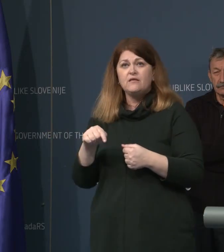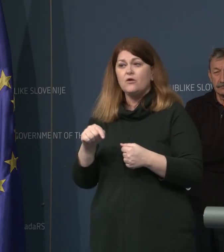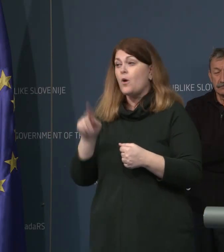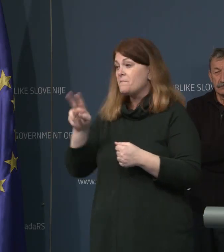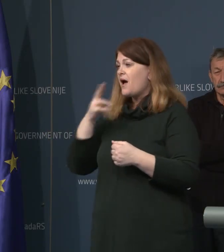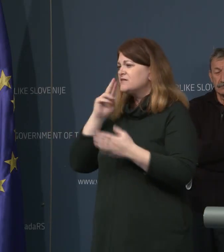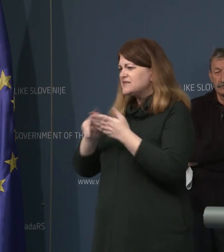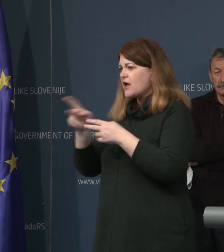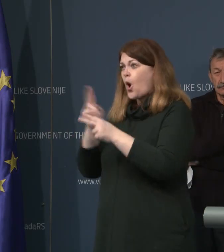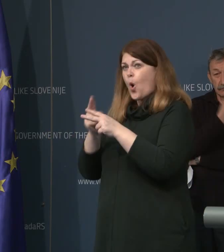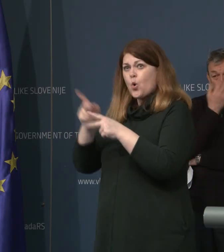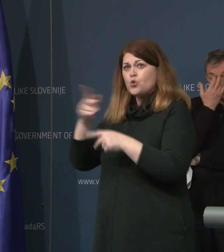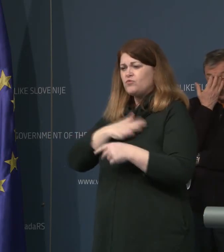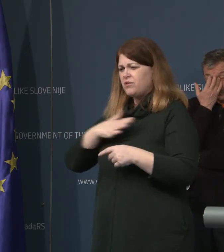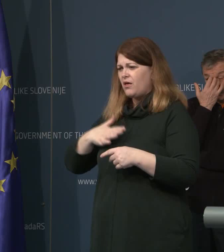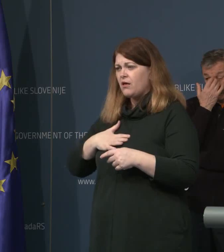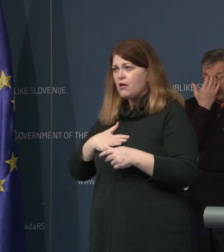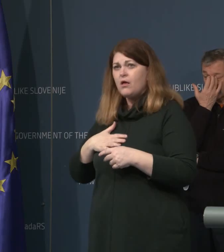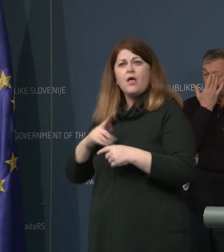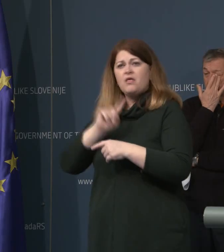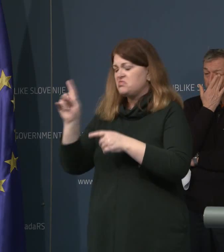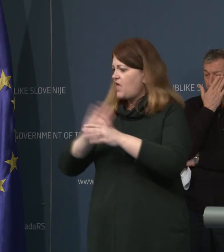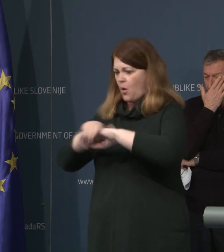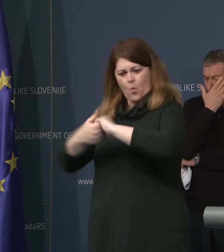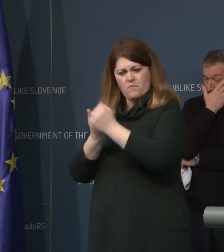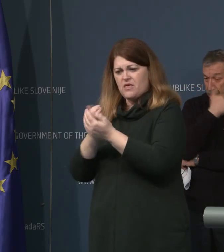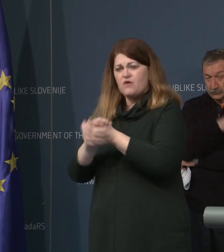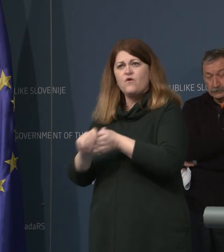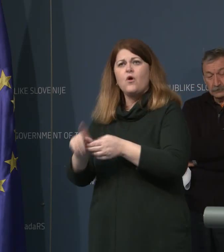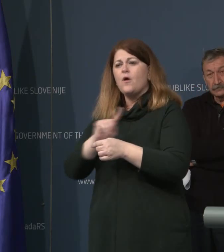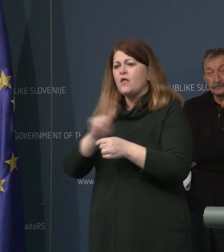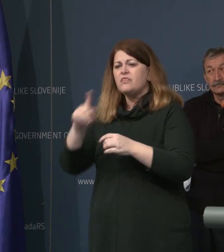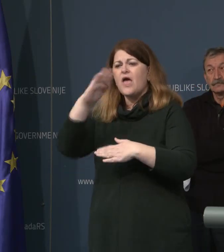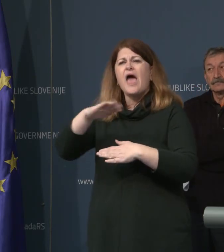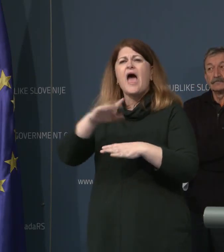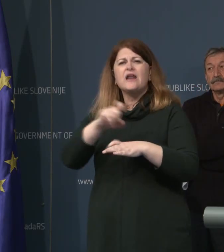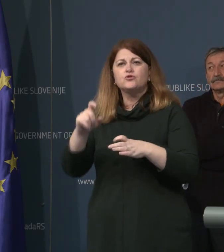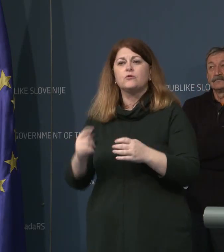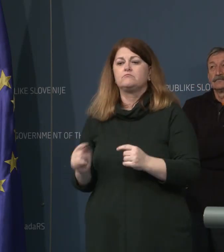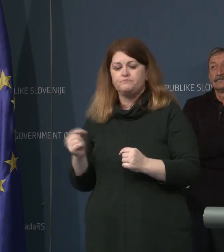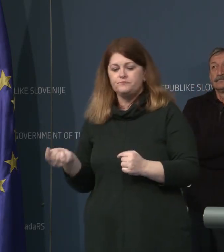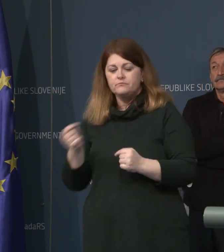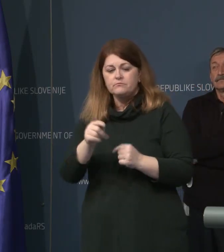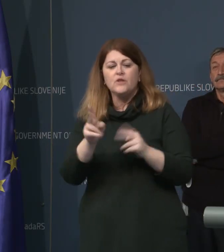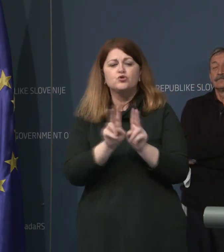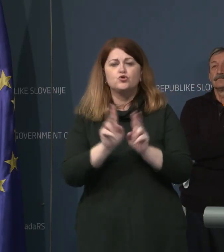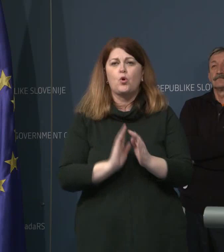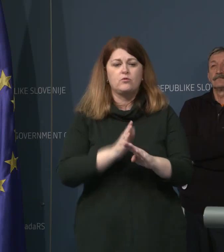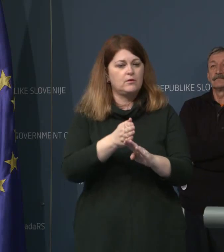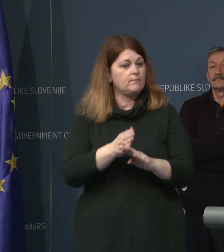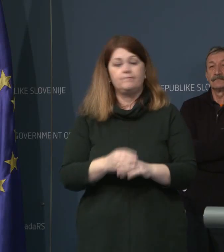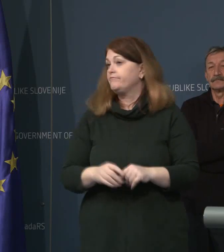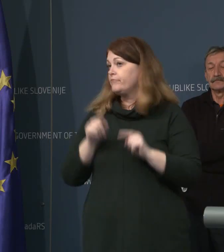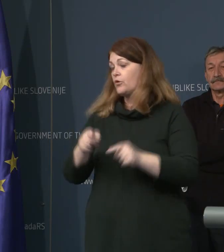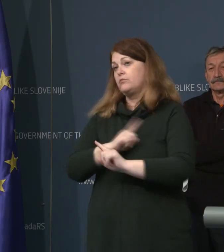očitnimi znaki okužb zgornji dihal, ne umivajo si rok, ne razkužijo si rok in stopijo k svojcem. To pač